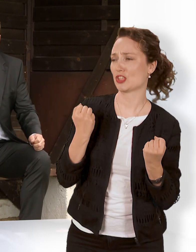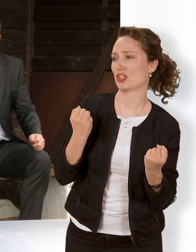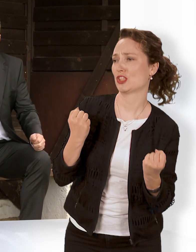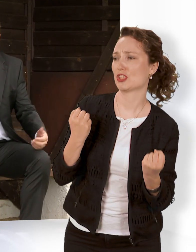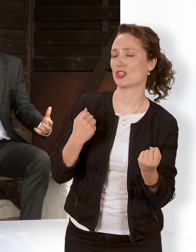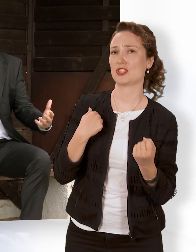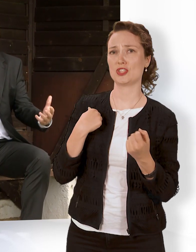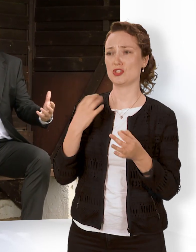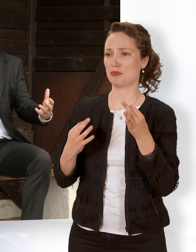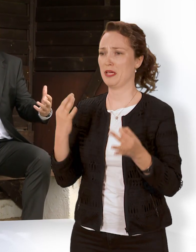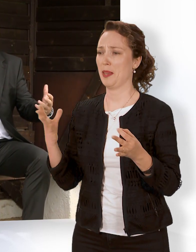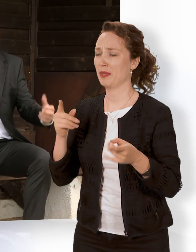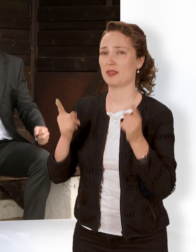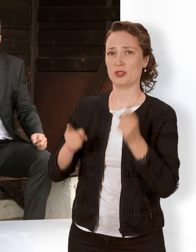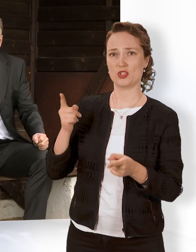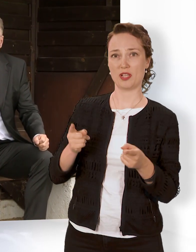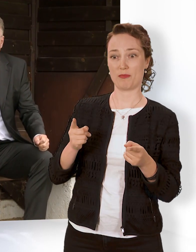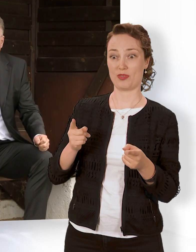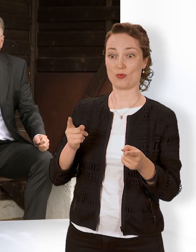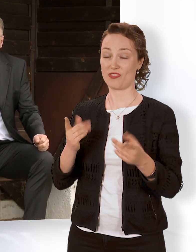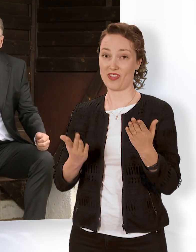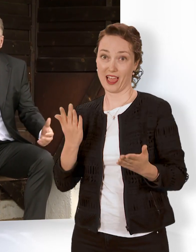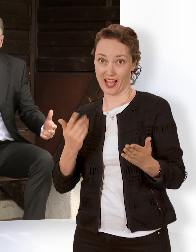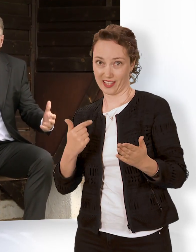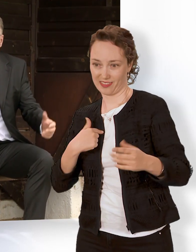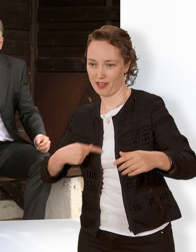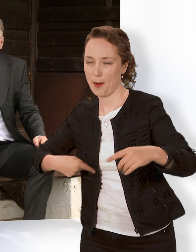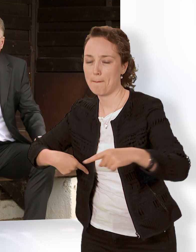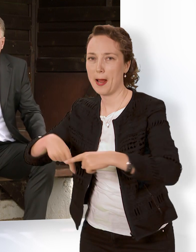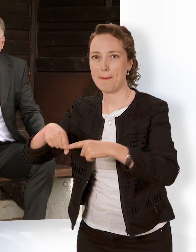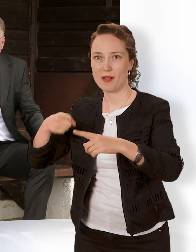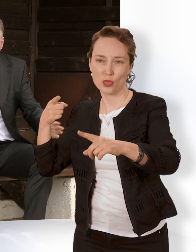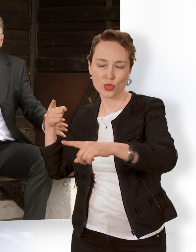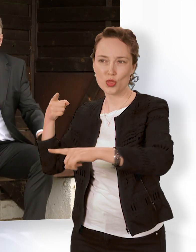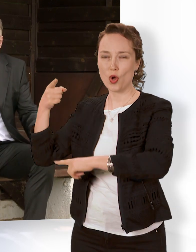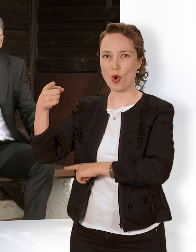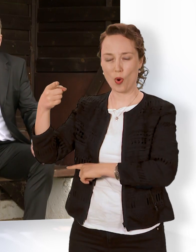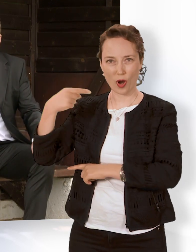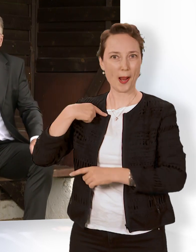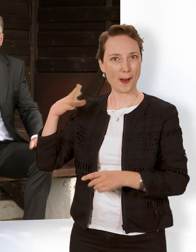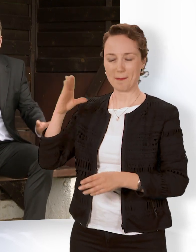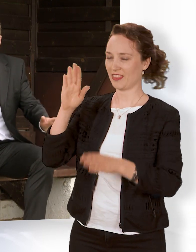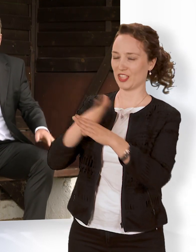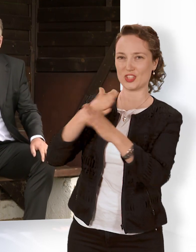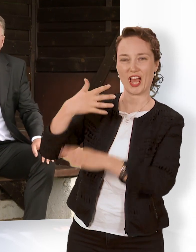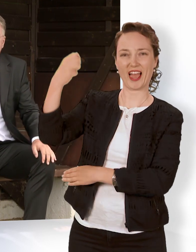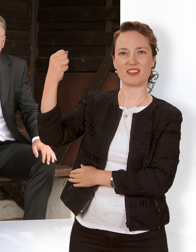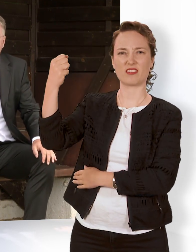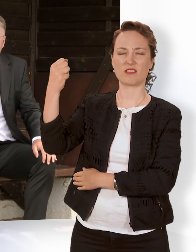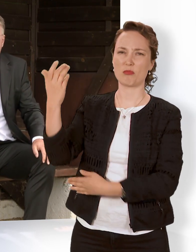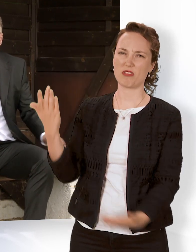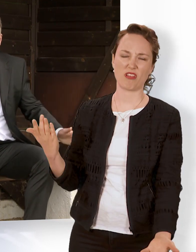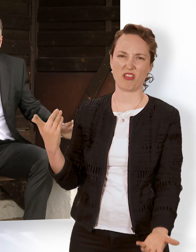dürfen und vielleicht sogar durch seinen Torschuss mit zu entscheiden. Aber nein, der Trainer hat sich für andere